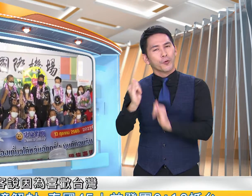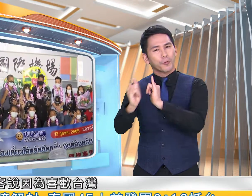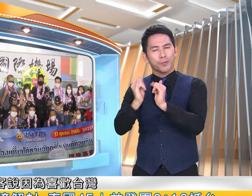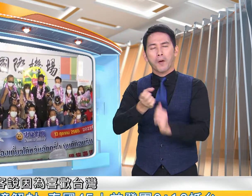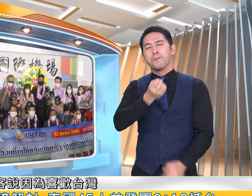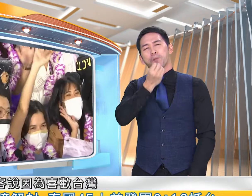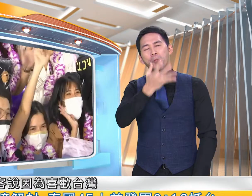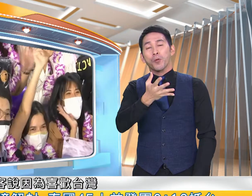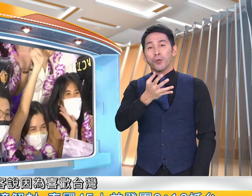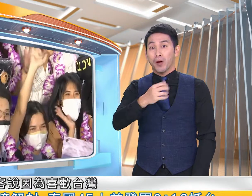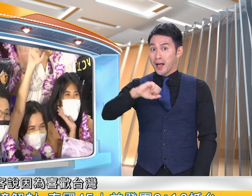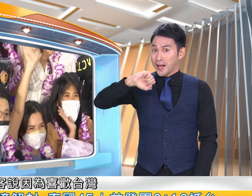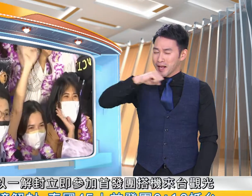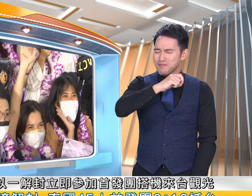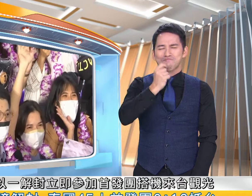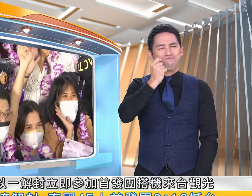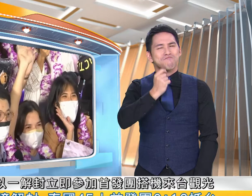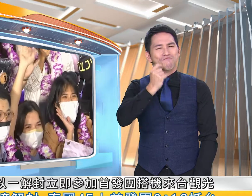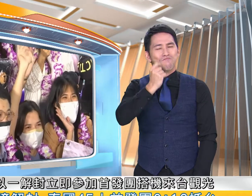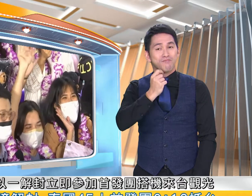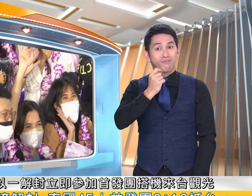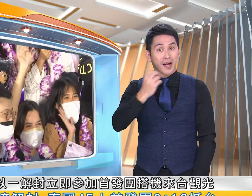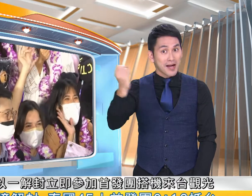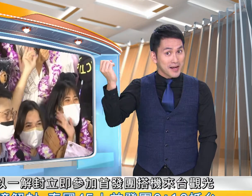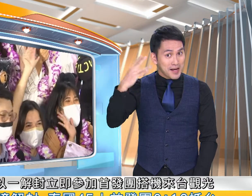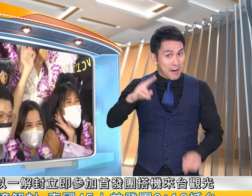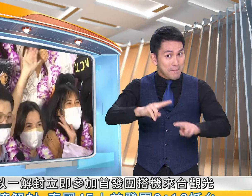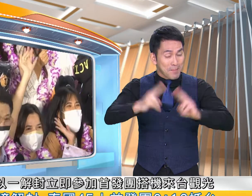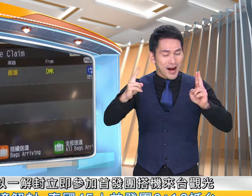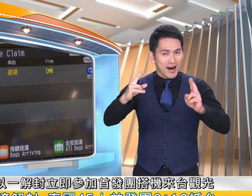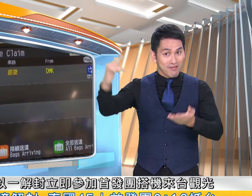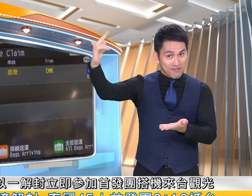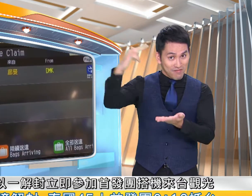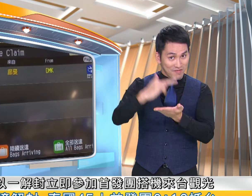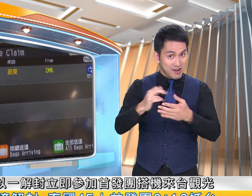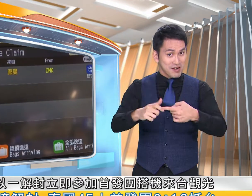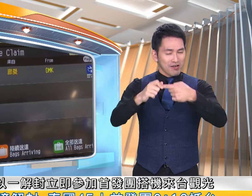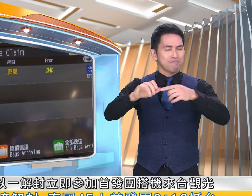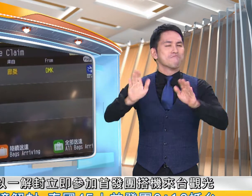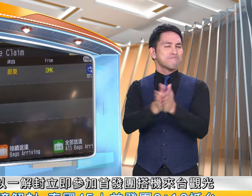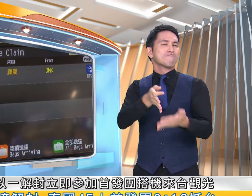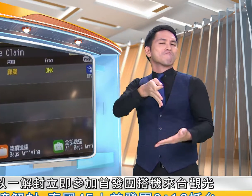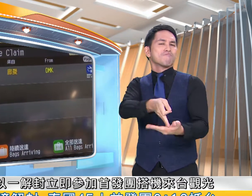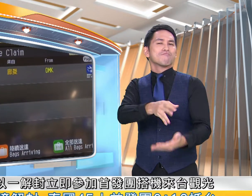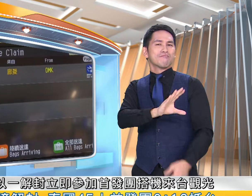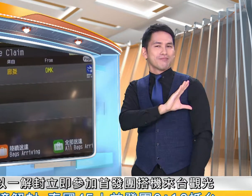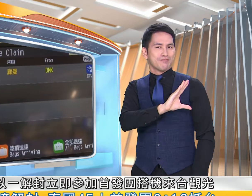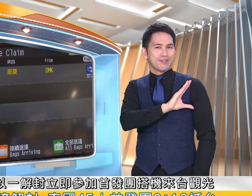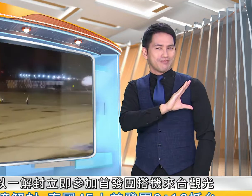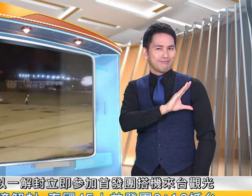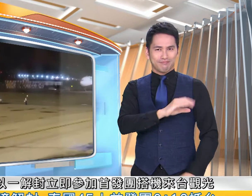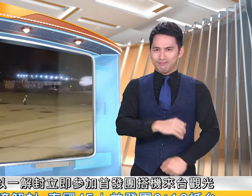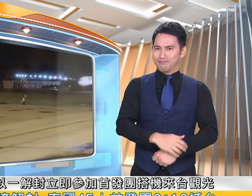喜欢台湾，所以一解封立即参加首发团搭机来台观光。